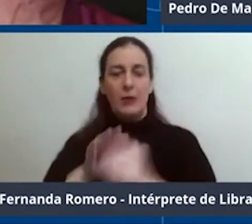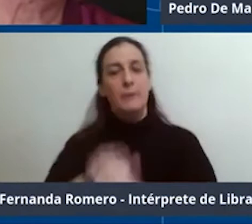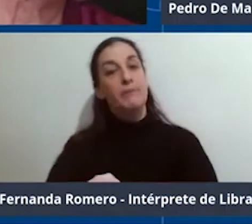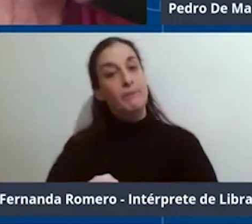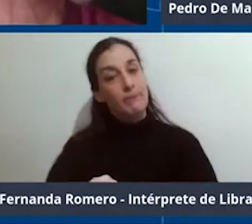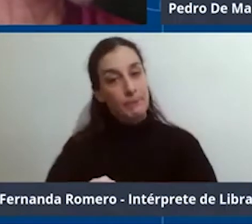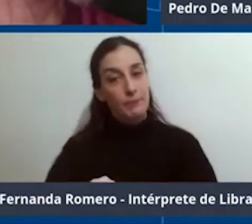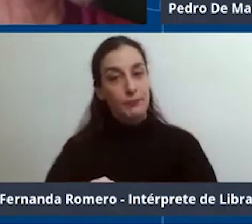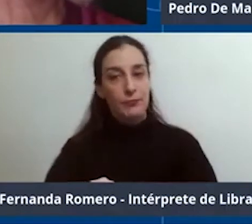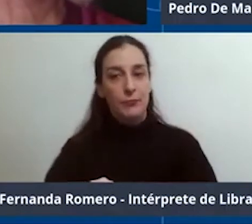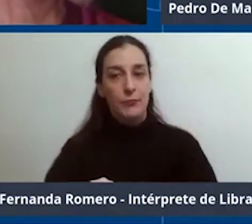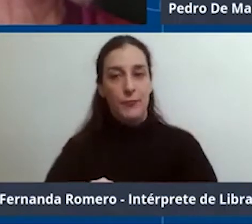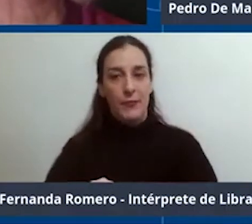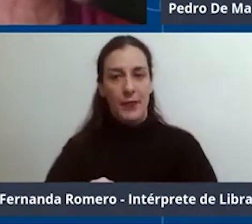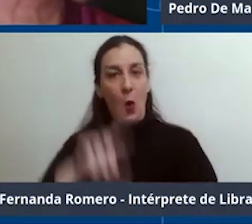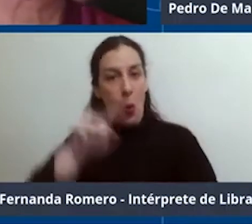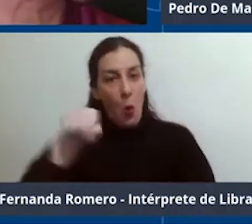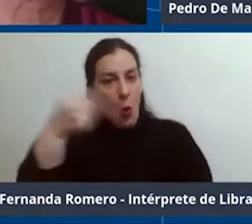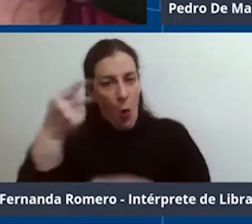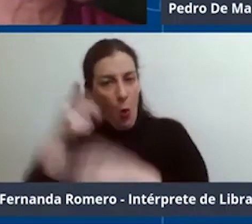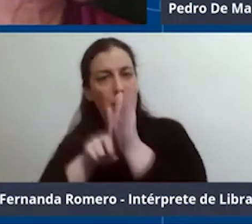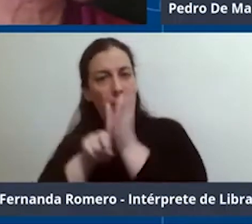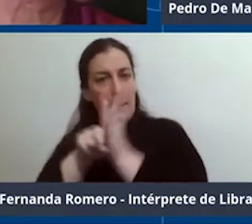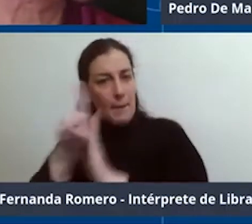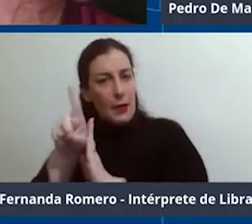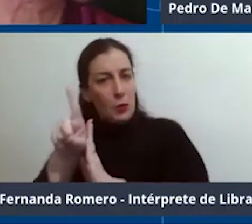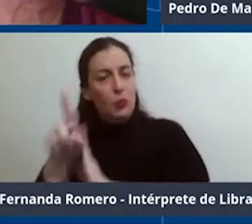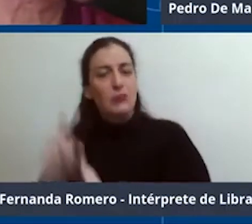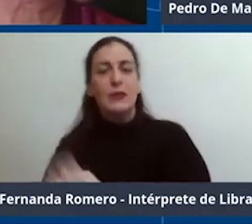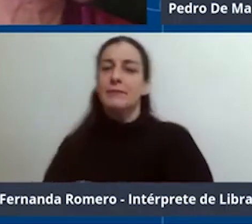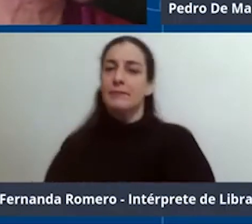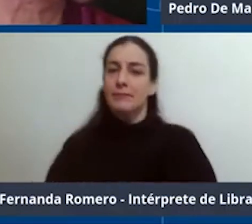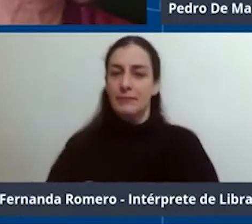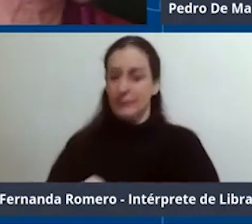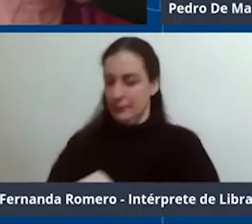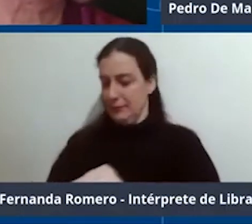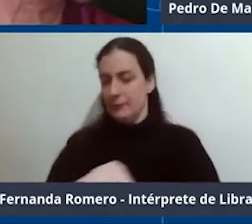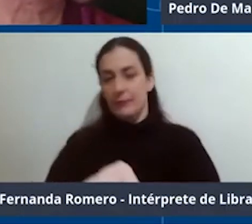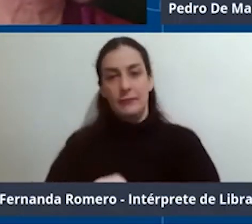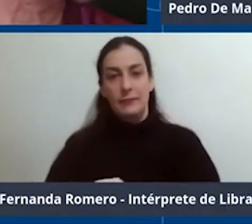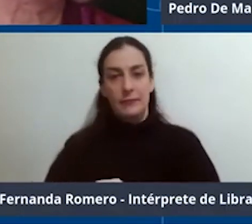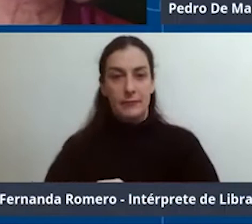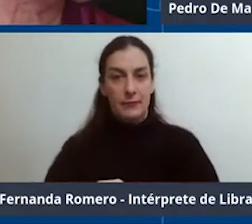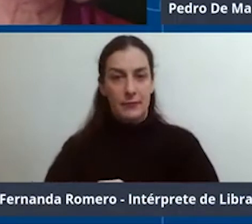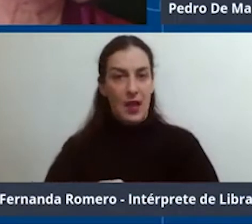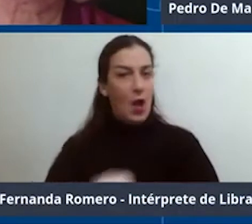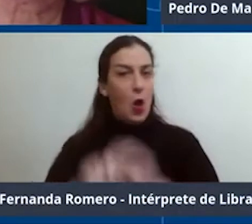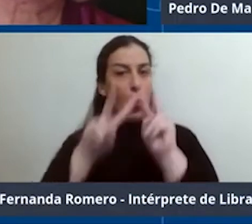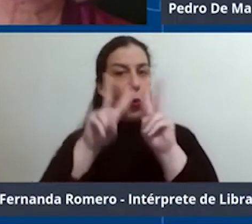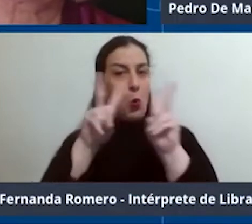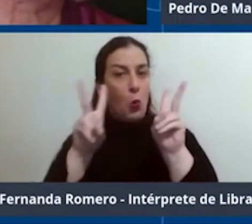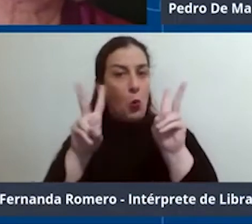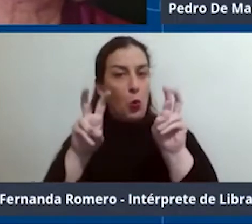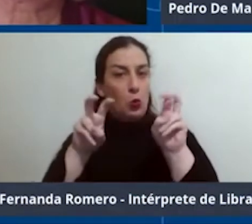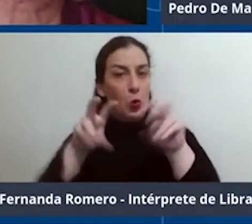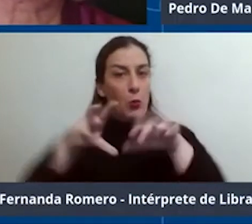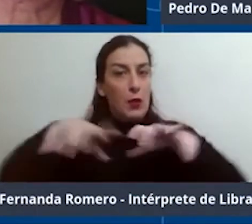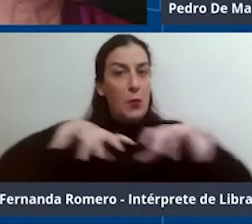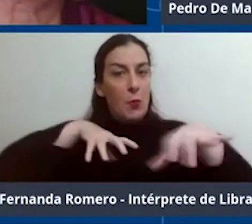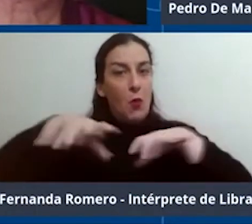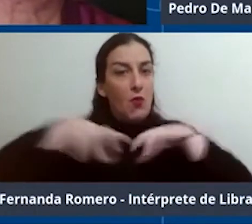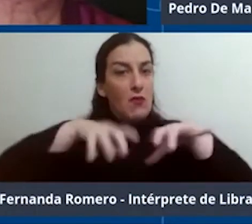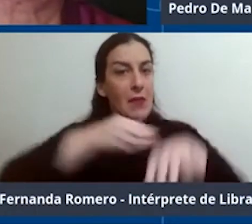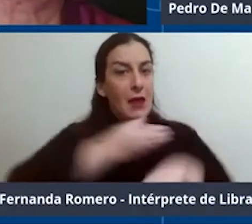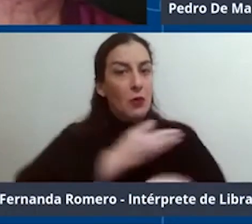Amélia, outra pergunta que está vindo para nós também pelo chat, a respeito da movimentação do governo